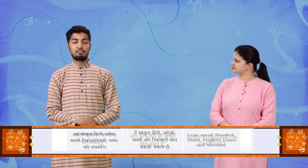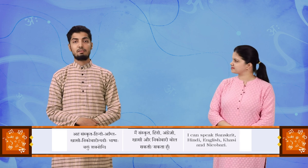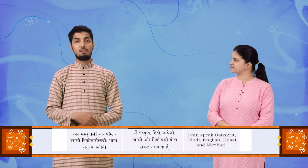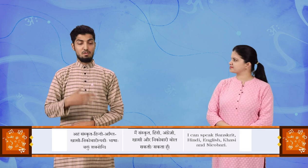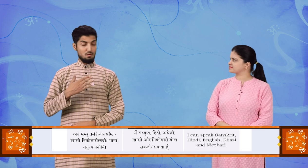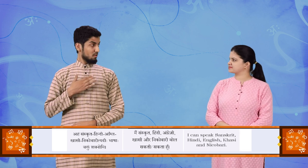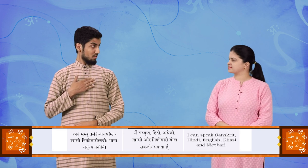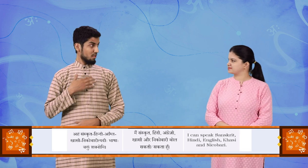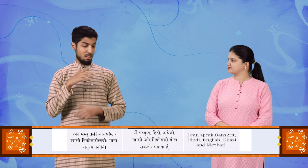कि हम